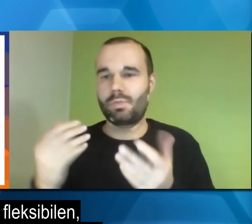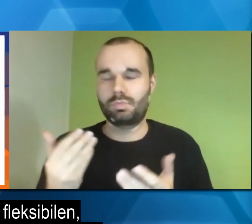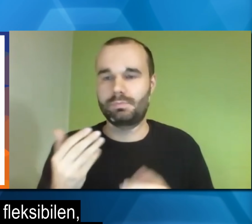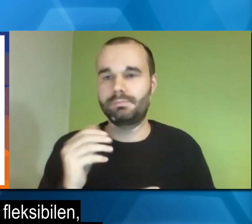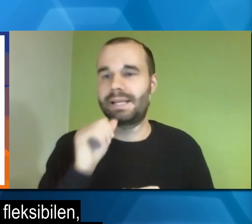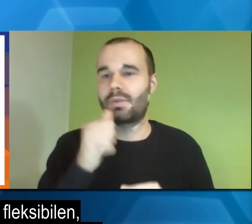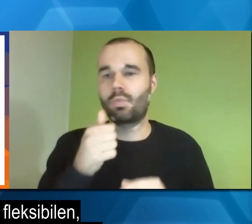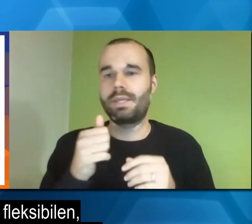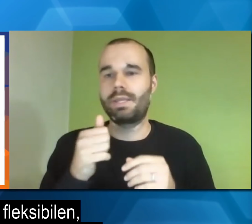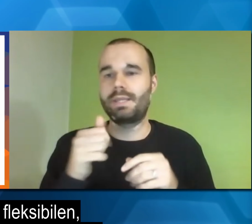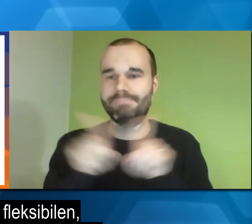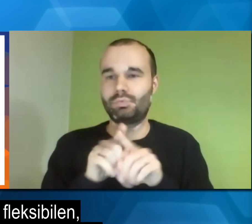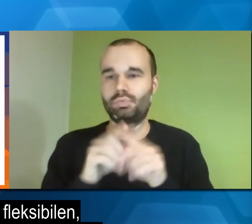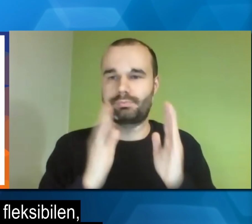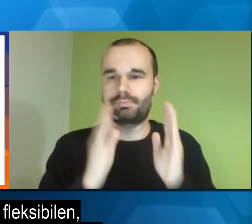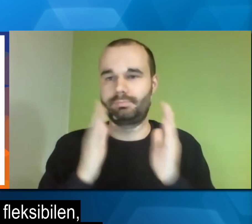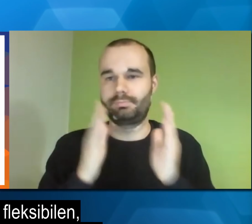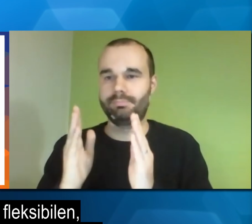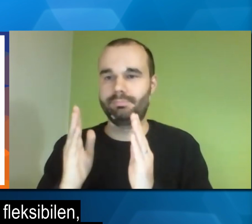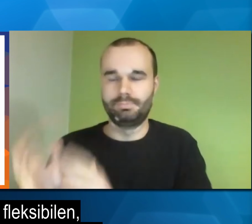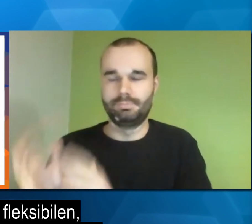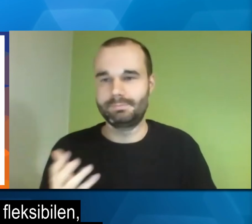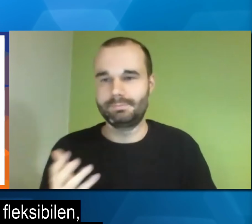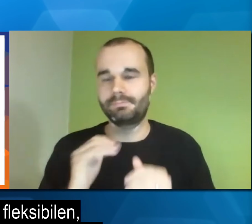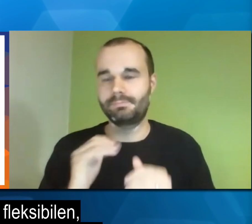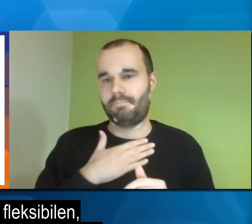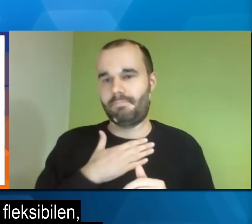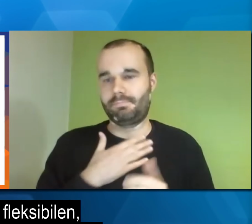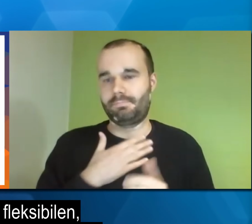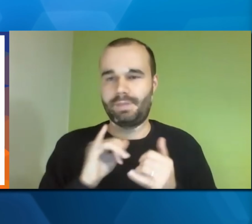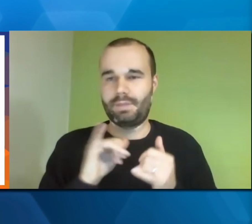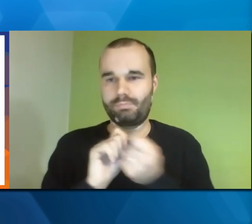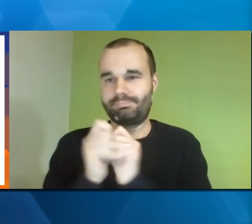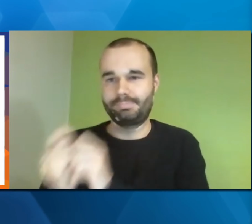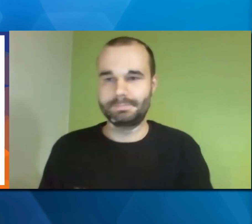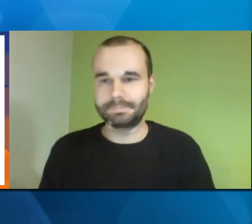Urnik je bil res fleksibilen, nikoli ni bil isti in točno določen.